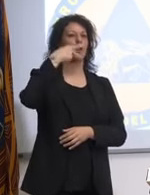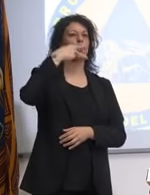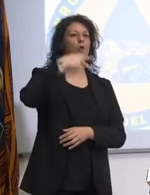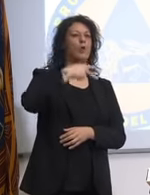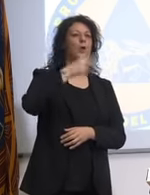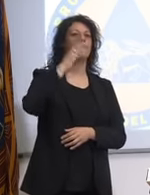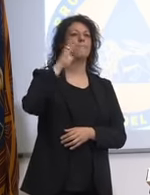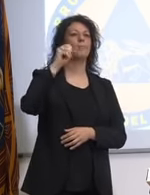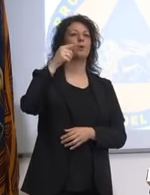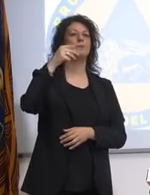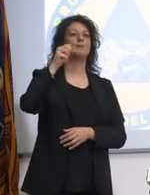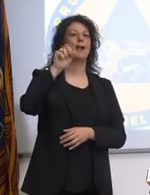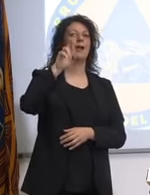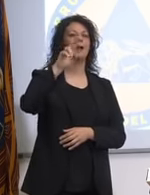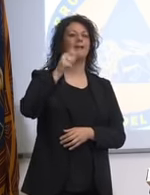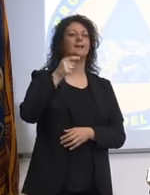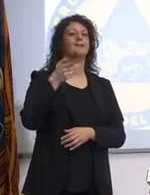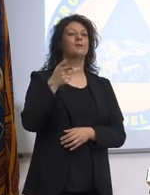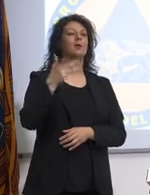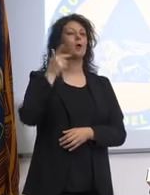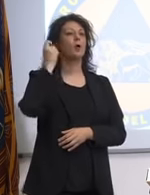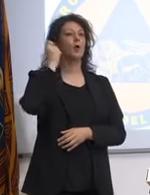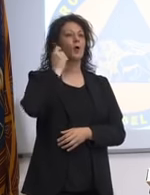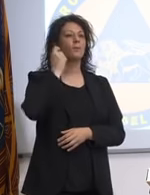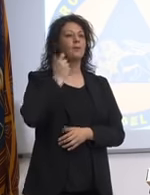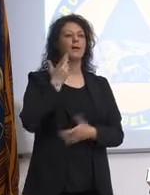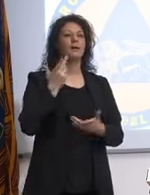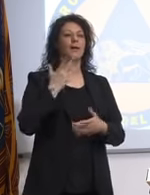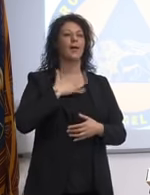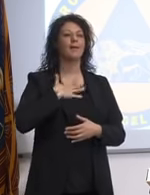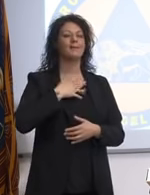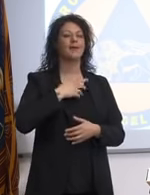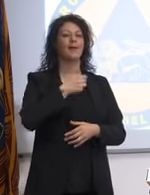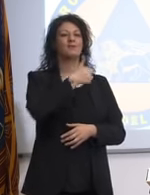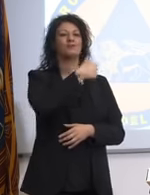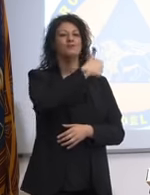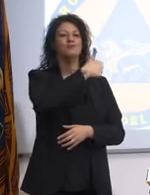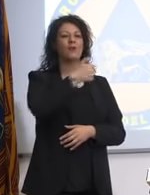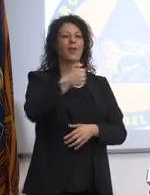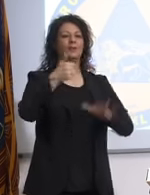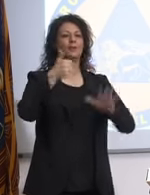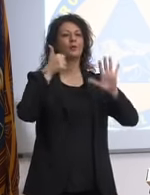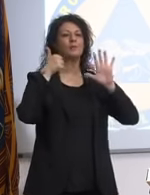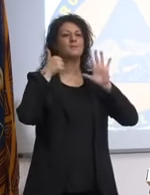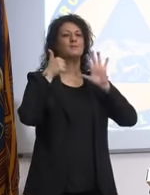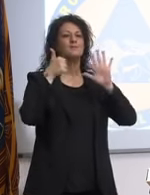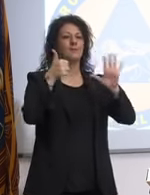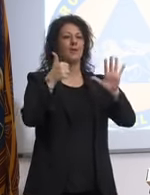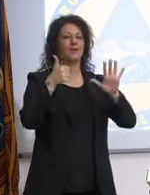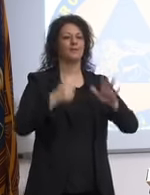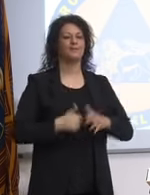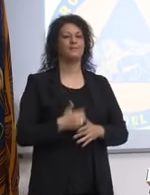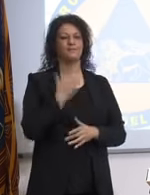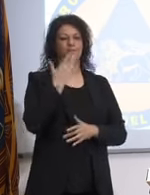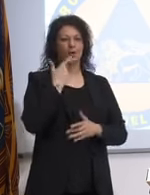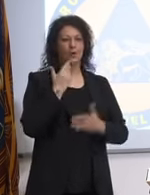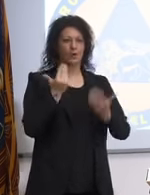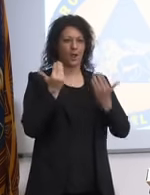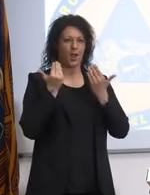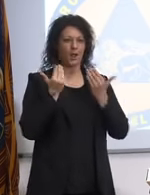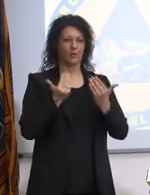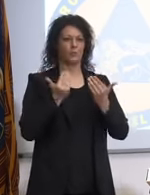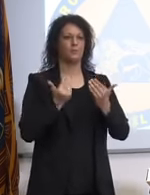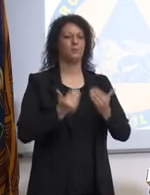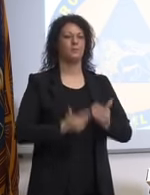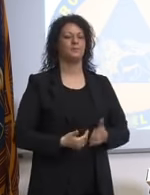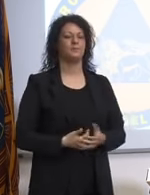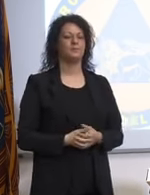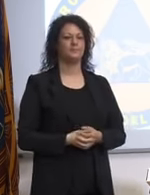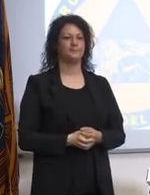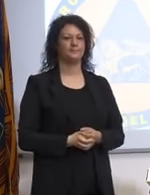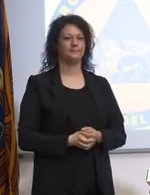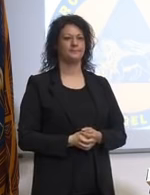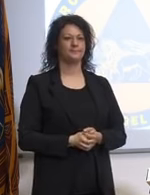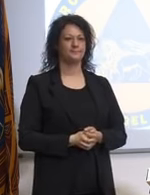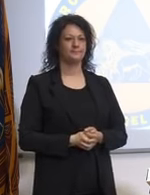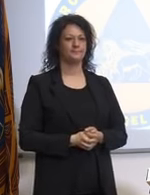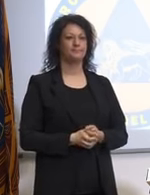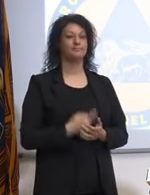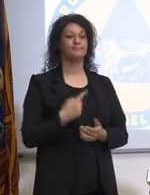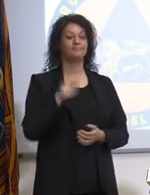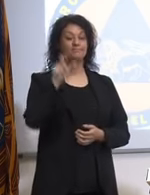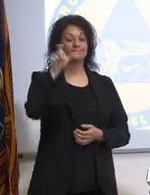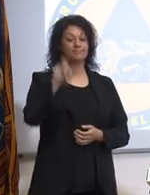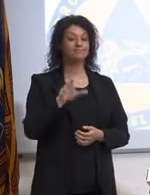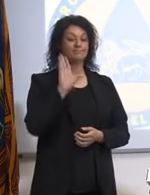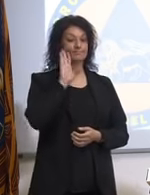compie l'invidiabile età di 106 anni. E peraltro è un